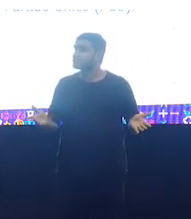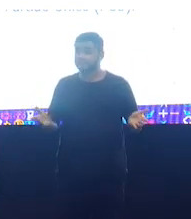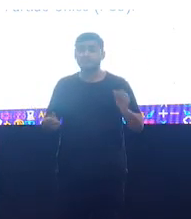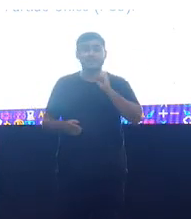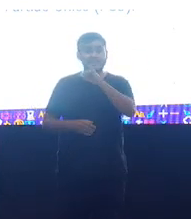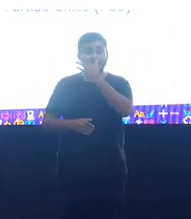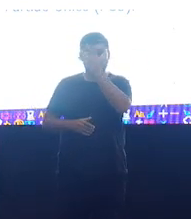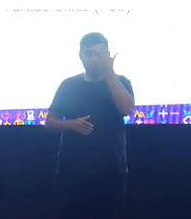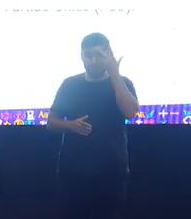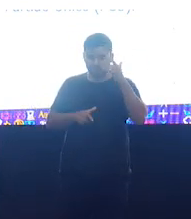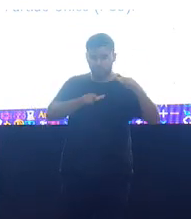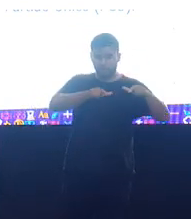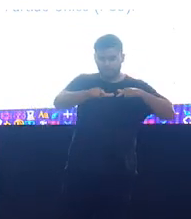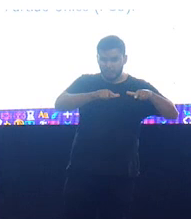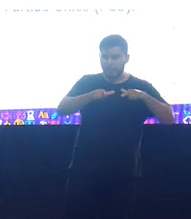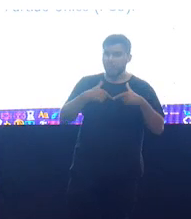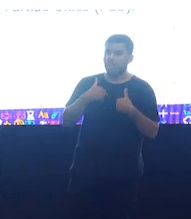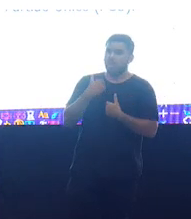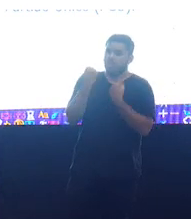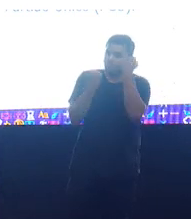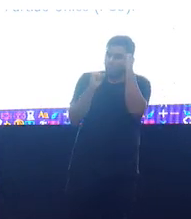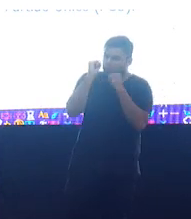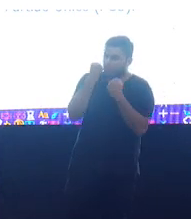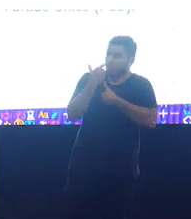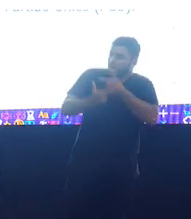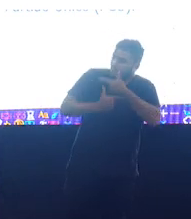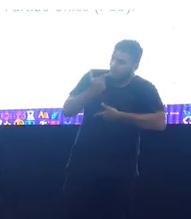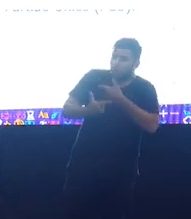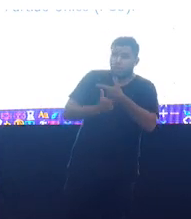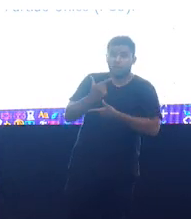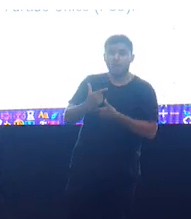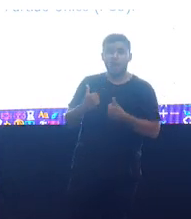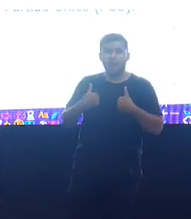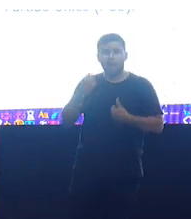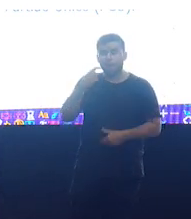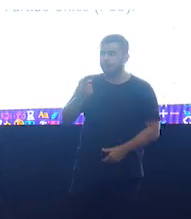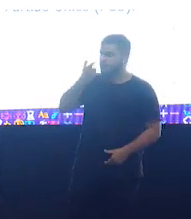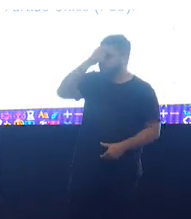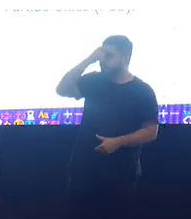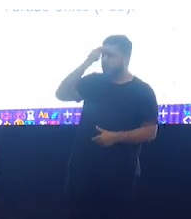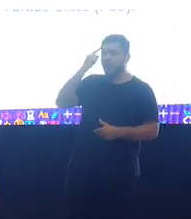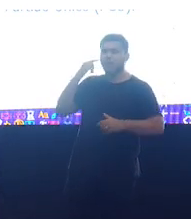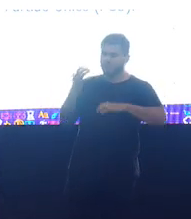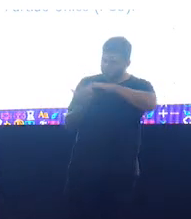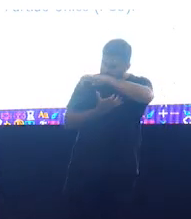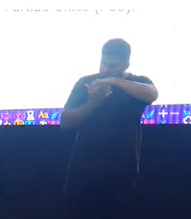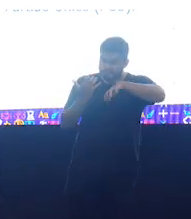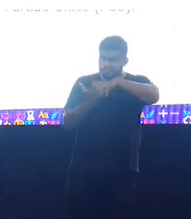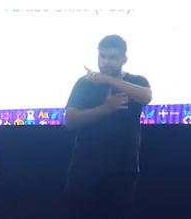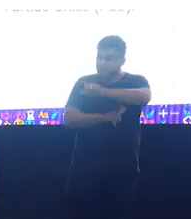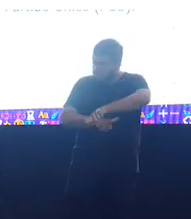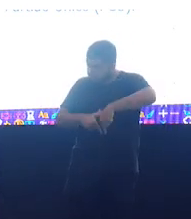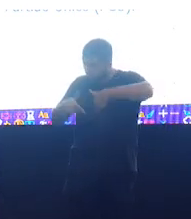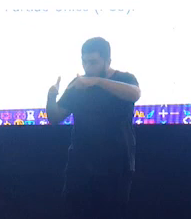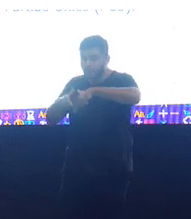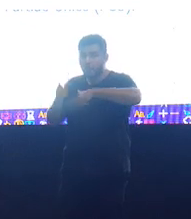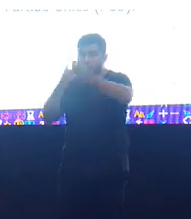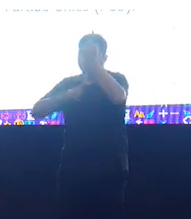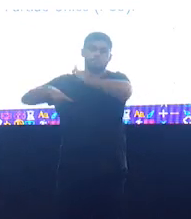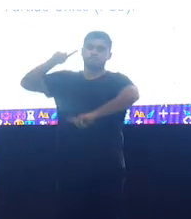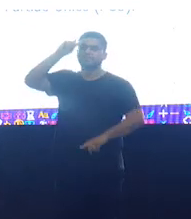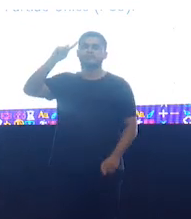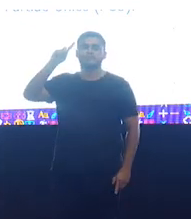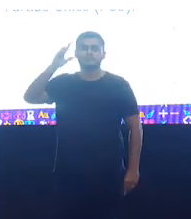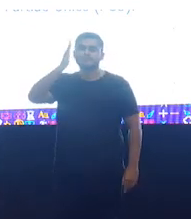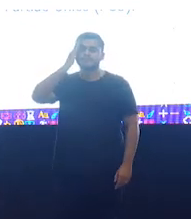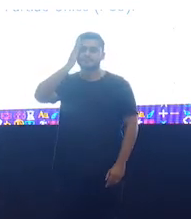à condição precária de existência, eles vão tomar consciência disso e vão partir para a revolução. Essa é